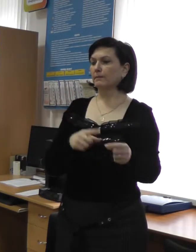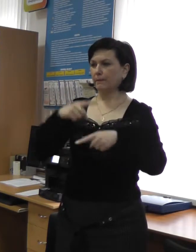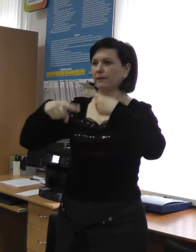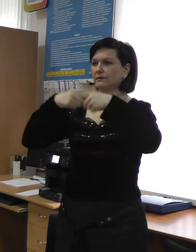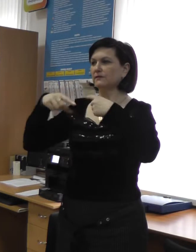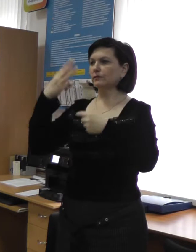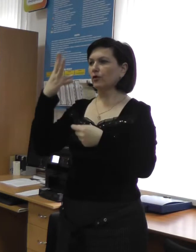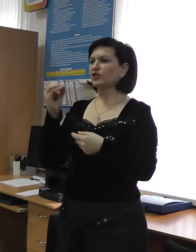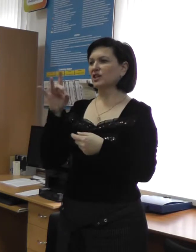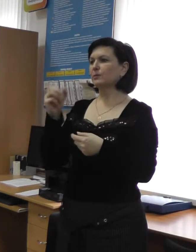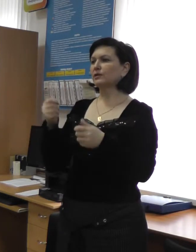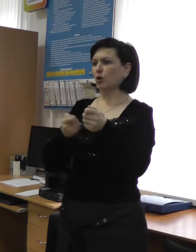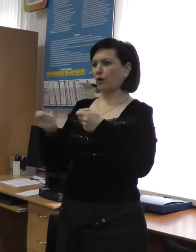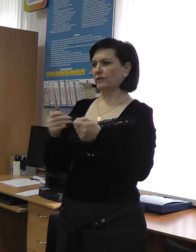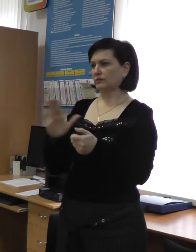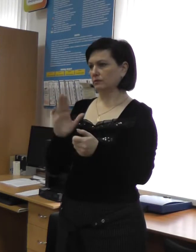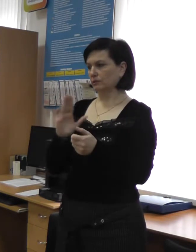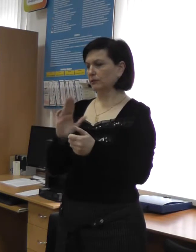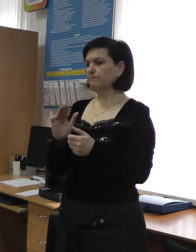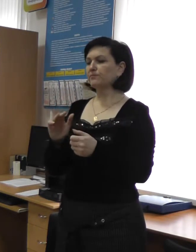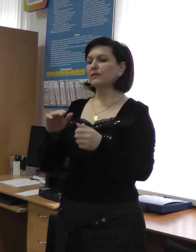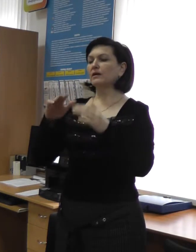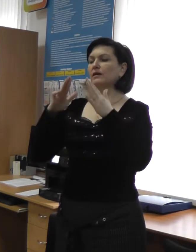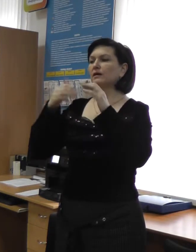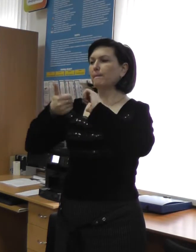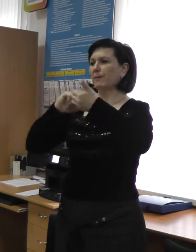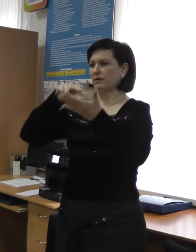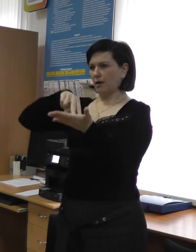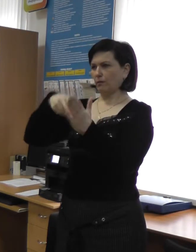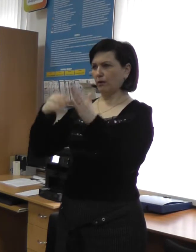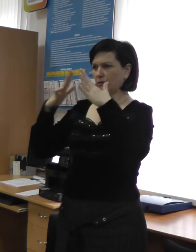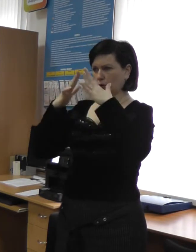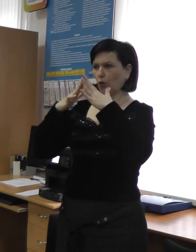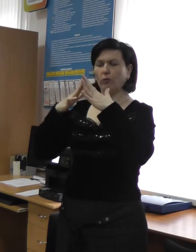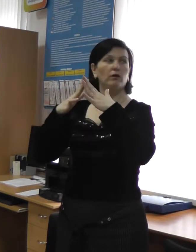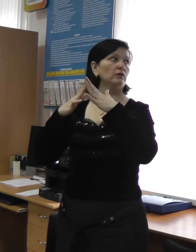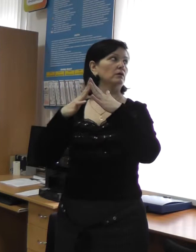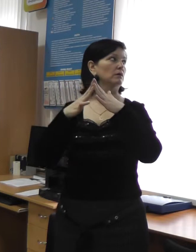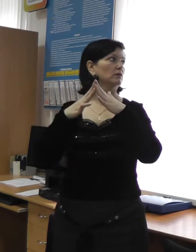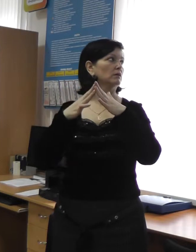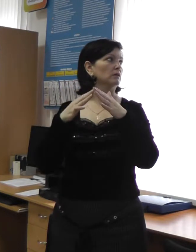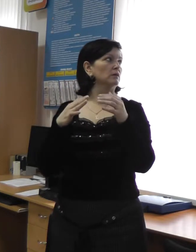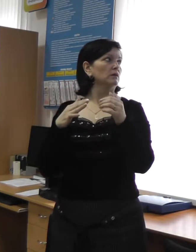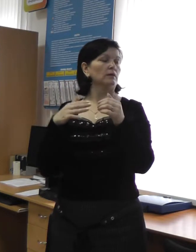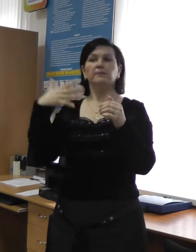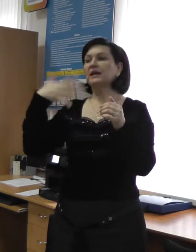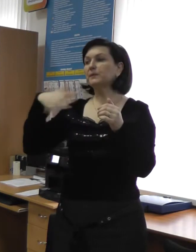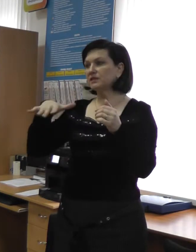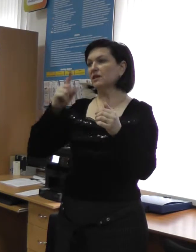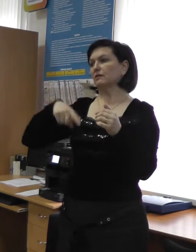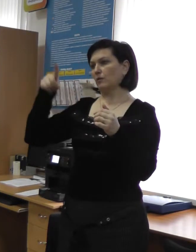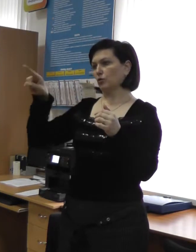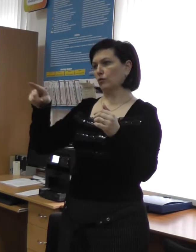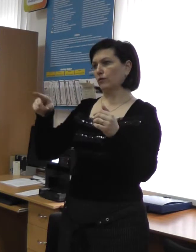он перестроил часть помещений, которые составляли 4 дачных здания, и здесь уже оказалось 50